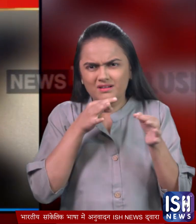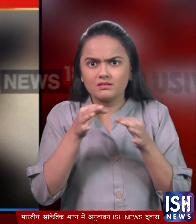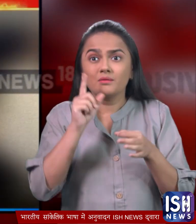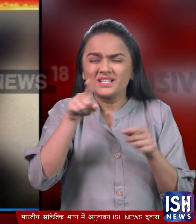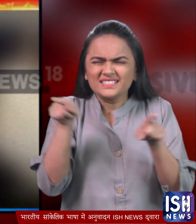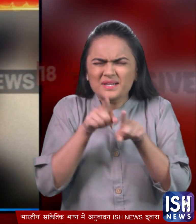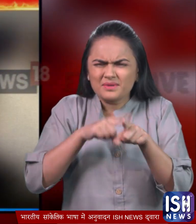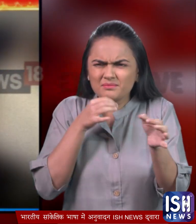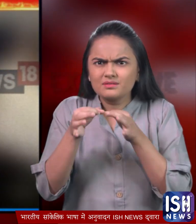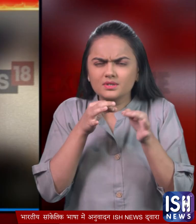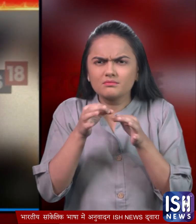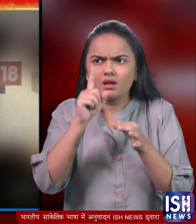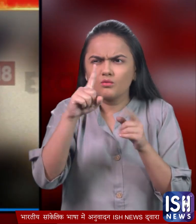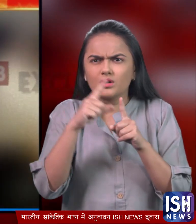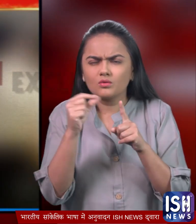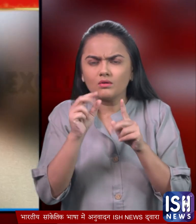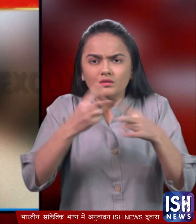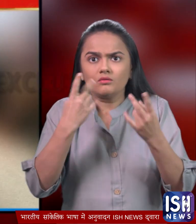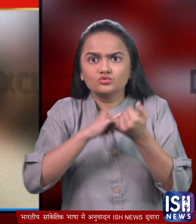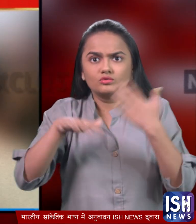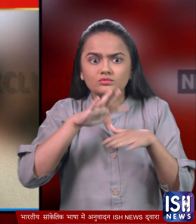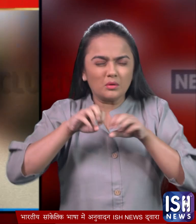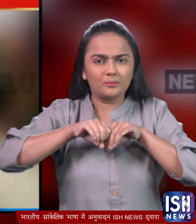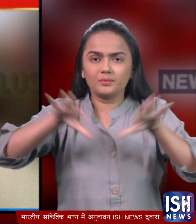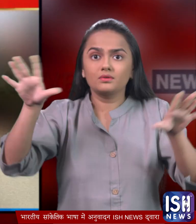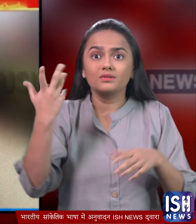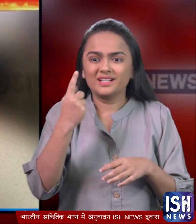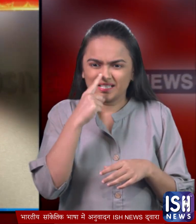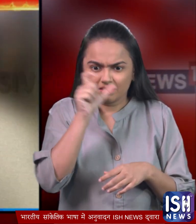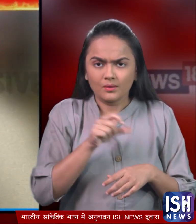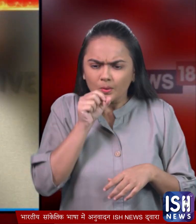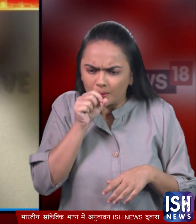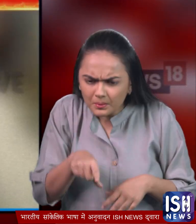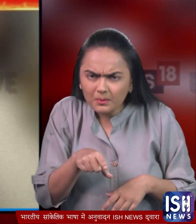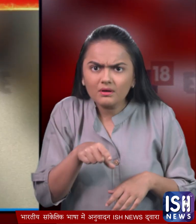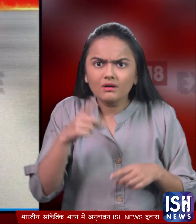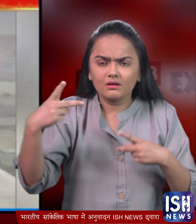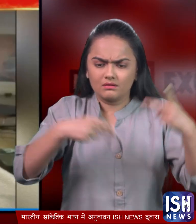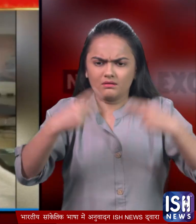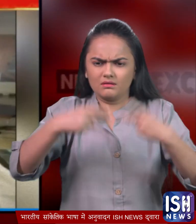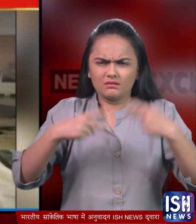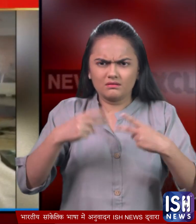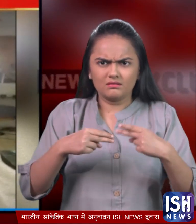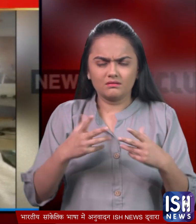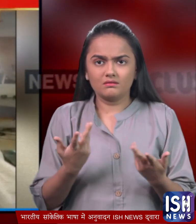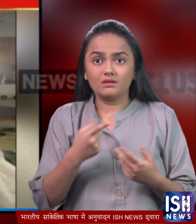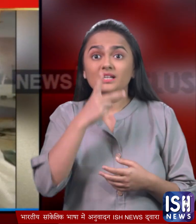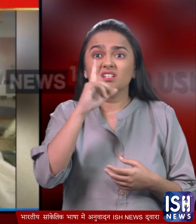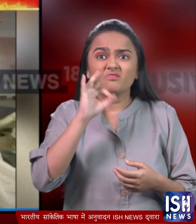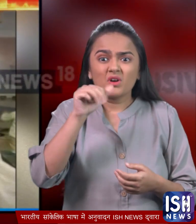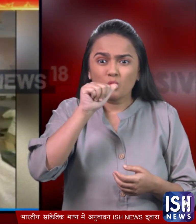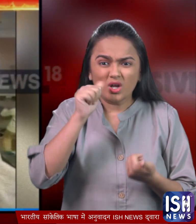ऐसा कर दिया कि उनका वीडियो सोशल मीडिया पर वायरल हो गया। वो एक महिला के बालों को थूक लगाकर काटते हुए दिखाई दिए। और अगर पानी की कमी